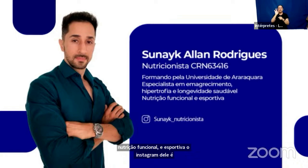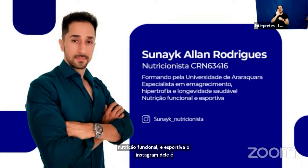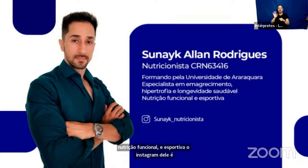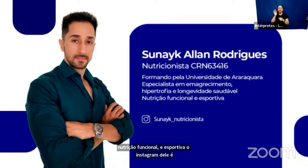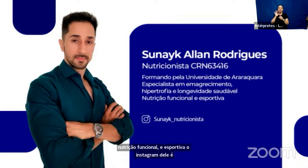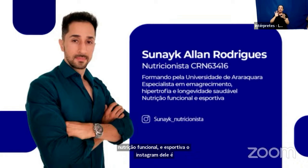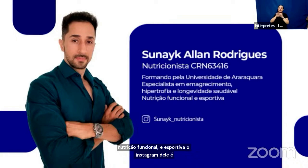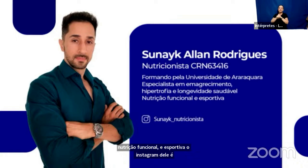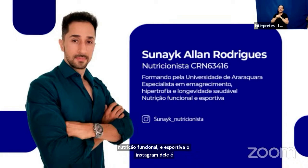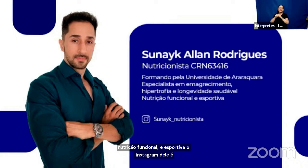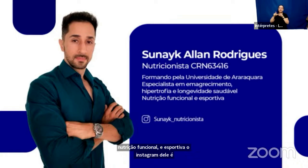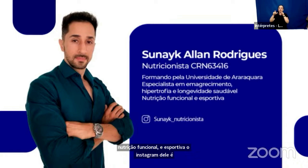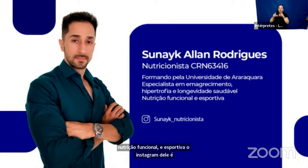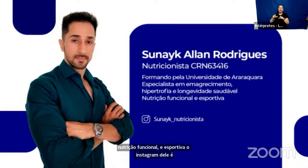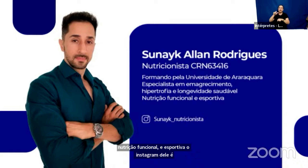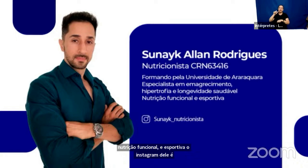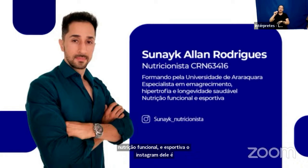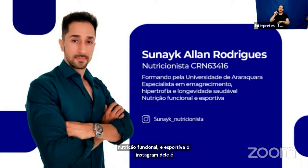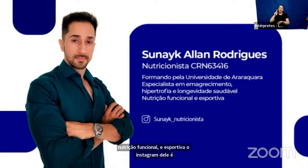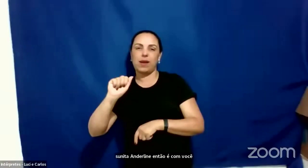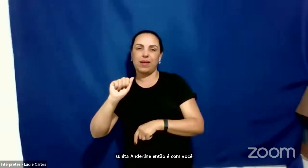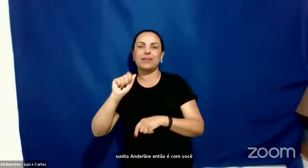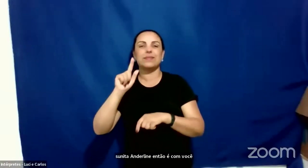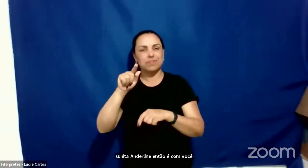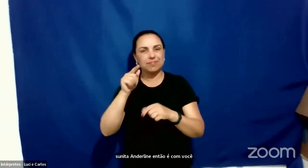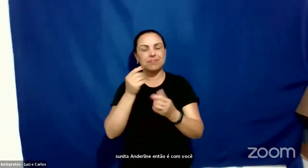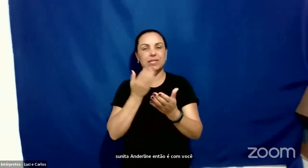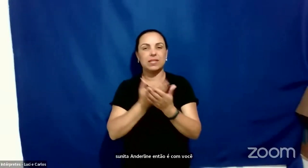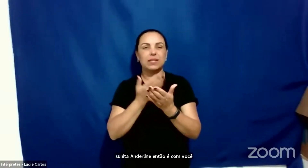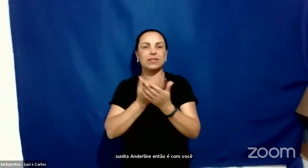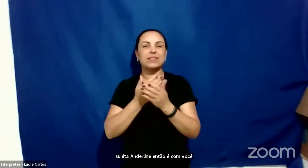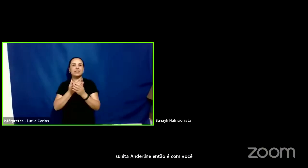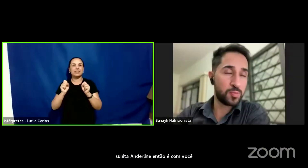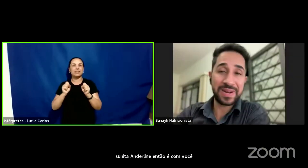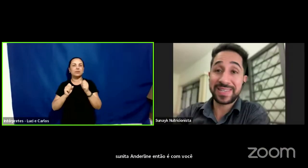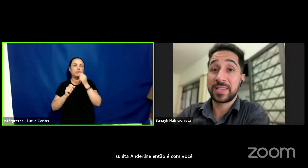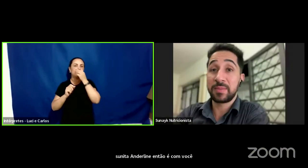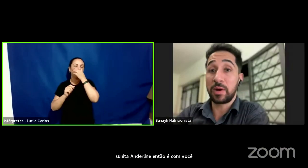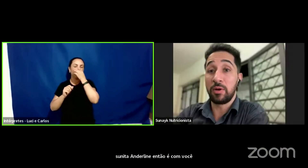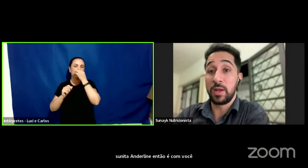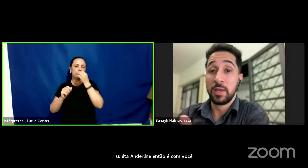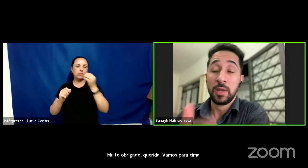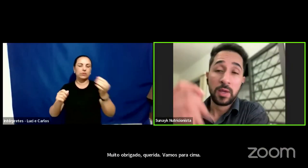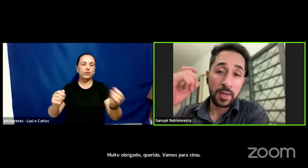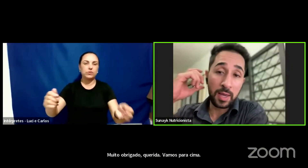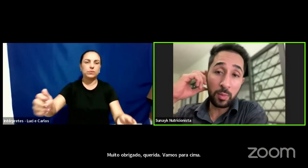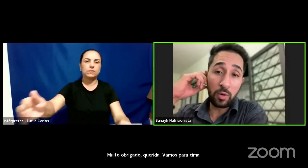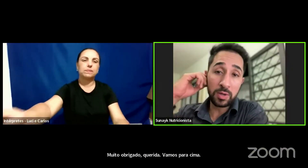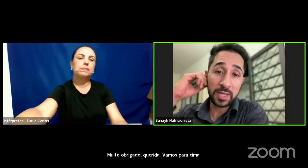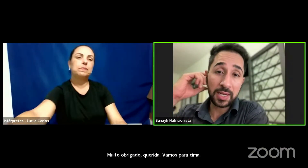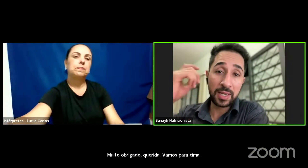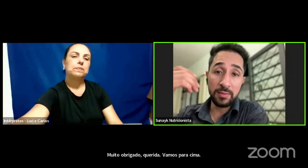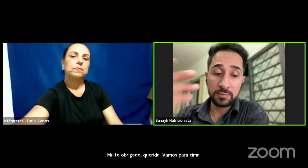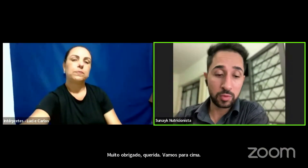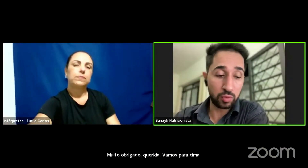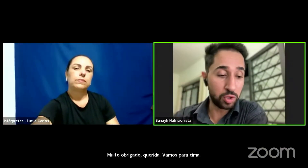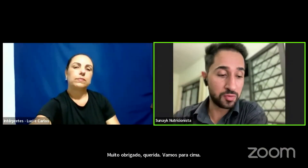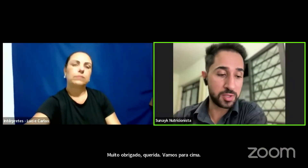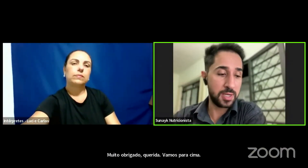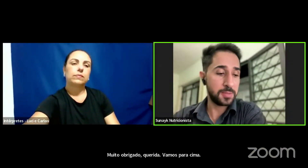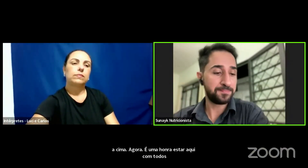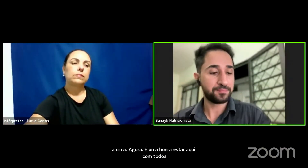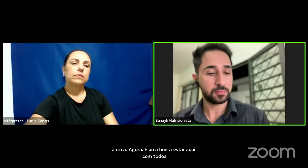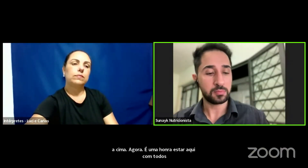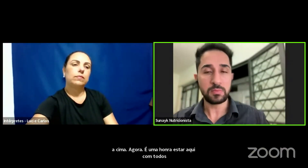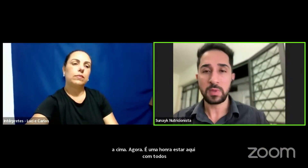nutricionista. Então, é com você, Sunaik. Muito obrigado, querida. Vamos para cima agora. É uma honra estar aqui com